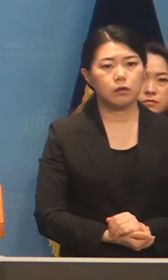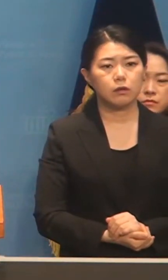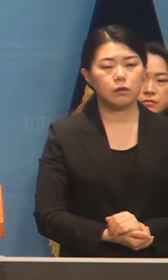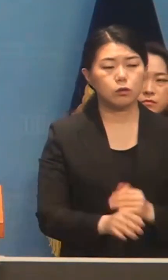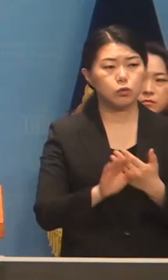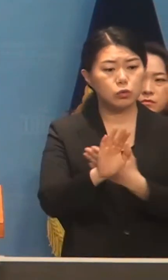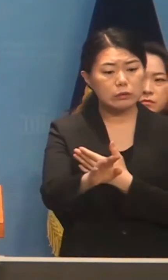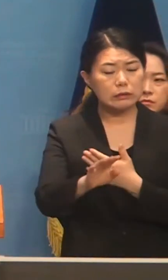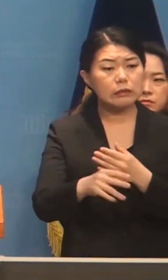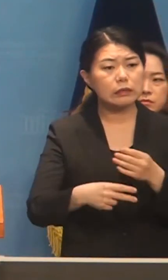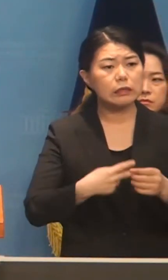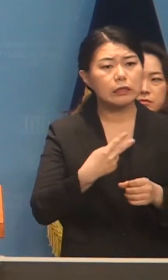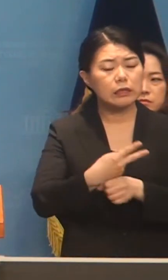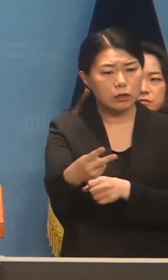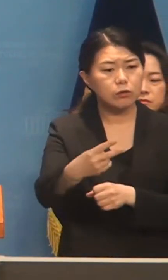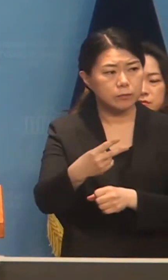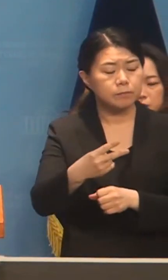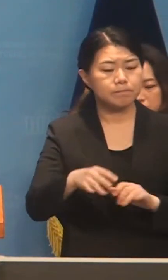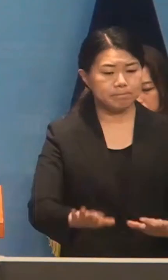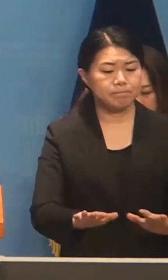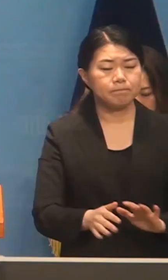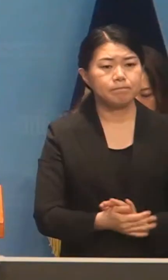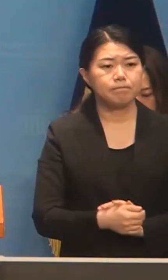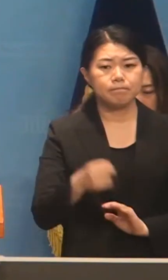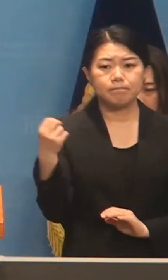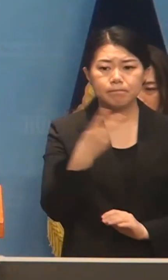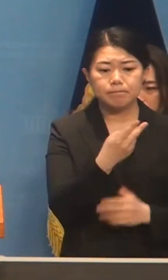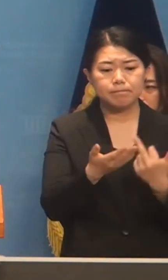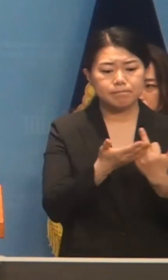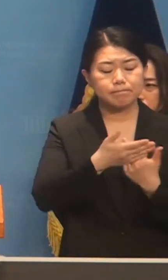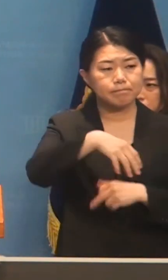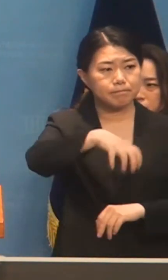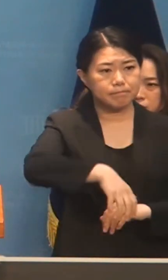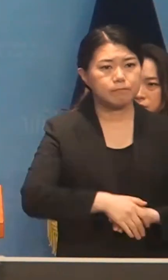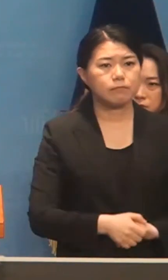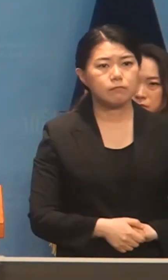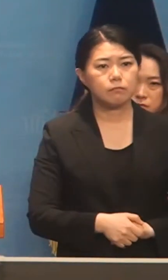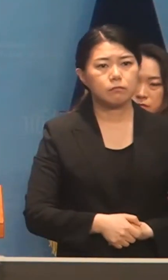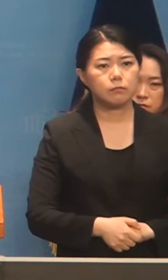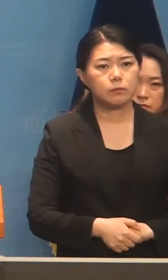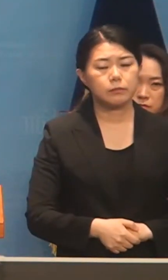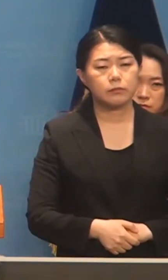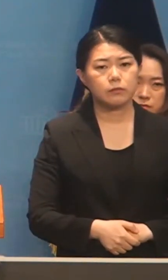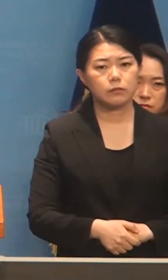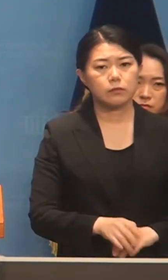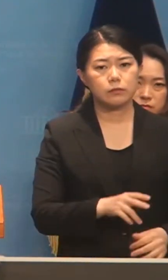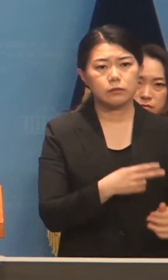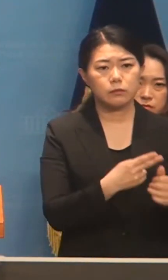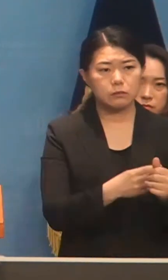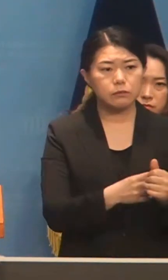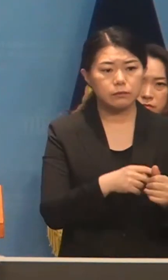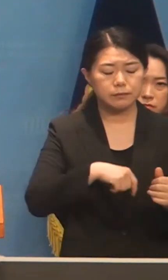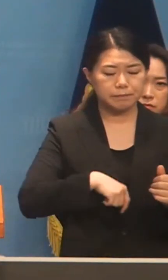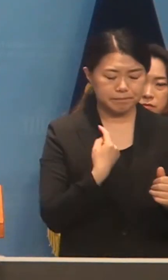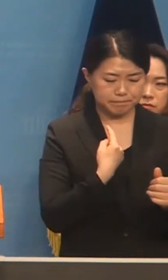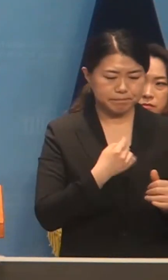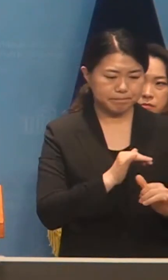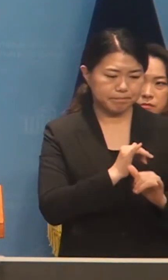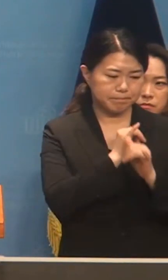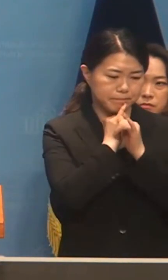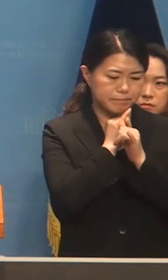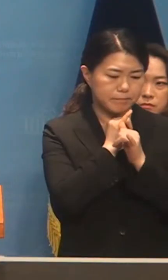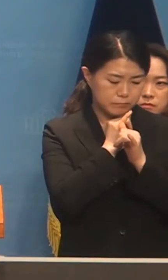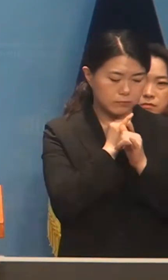그로부터 2년여름이 지났습니다. 또다시 제주에서 한 교사가 스스로